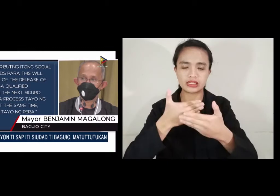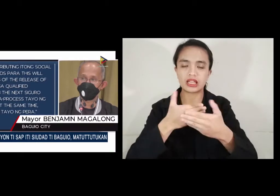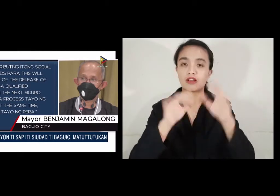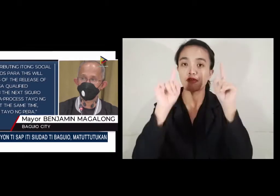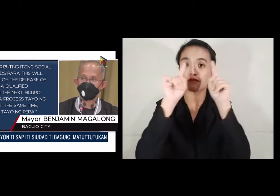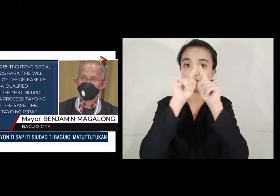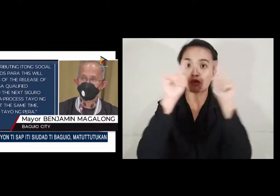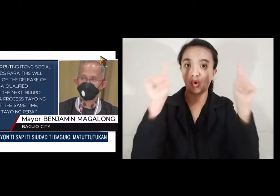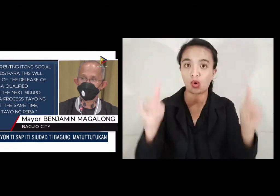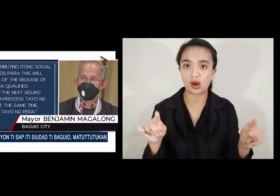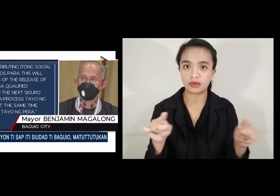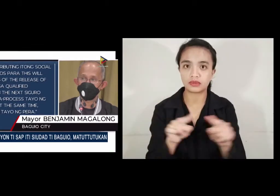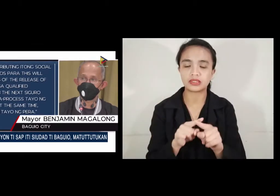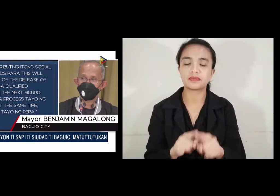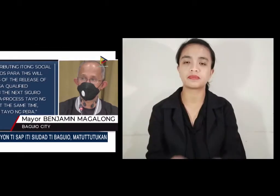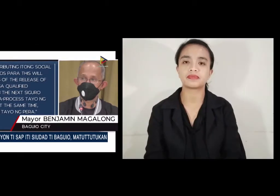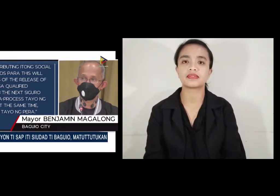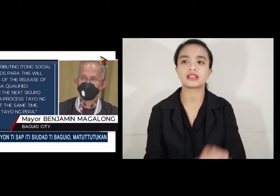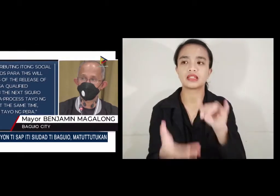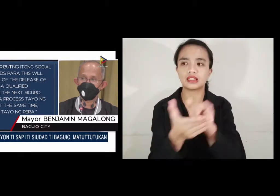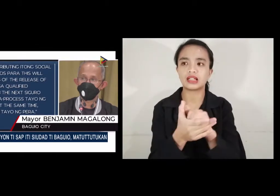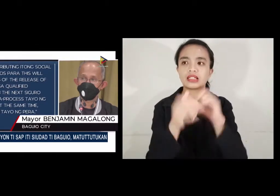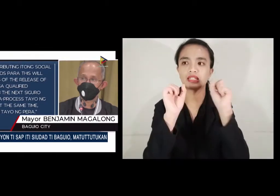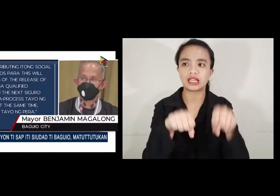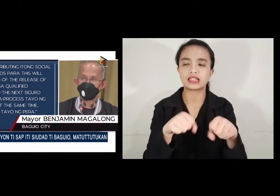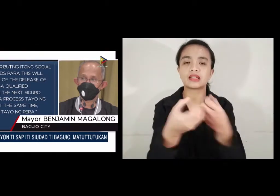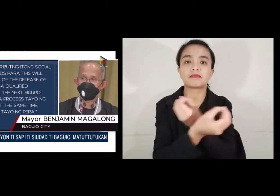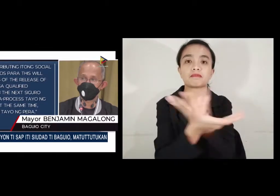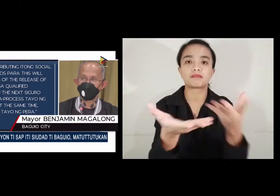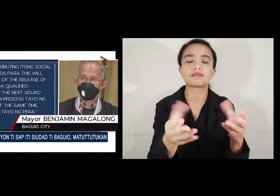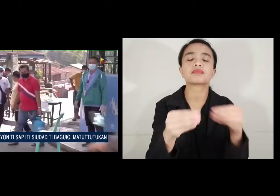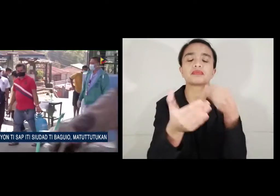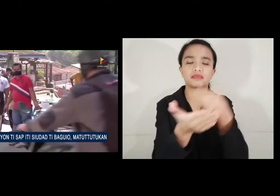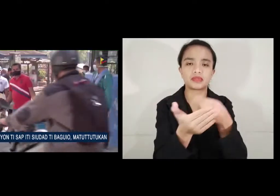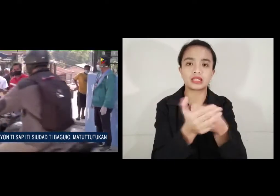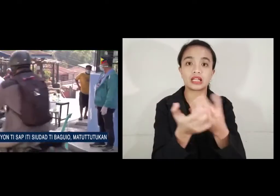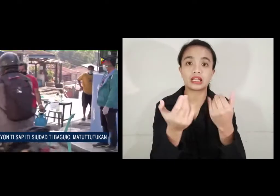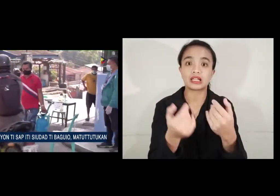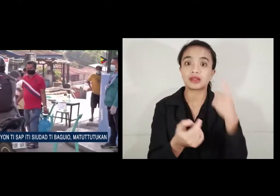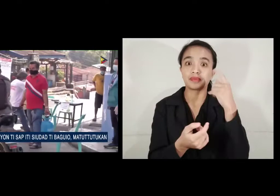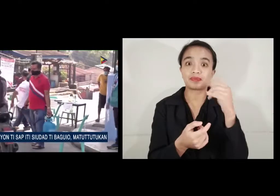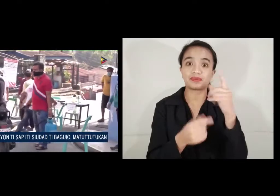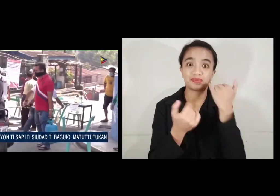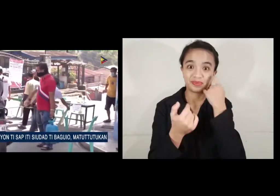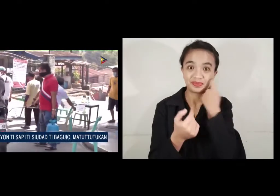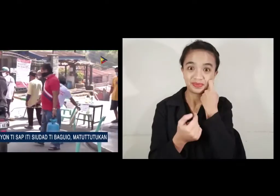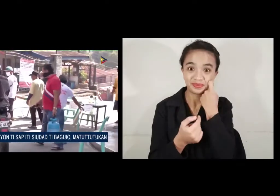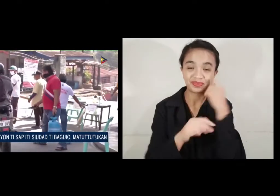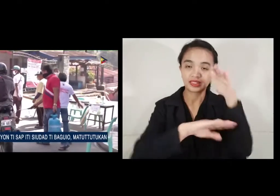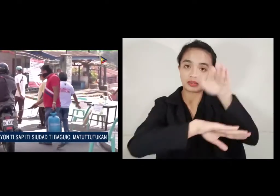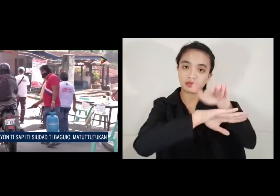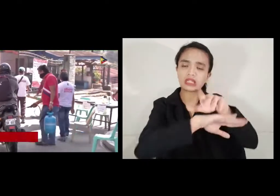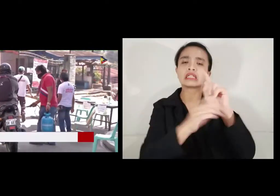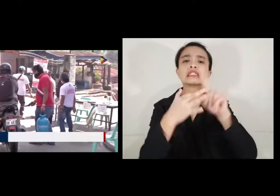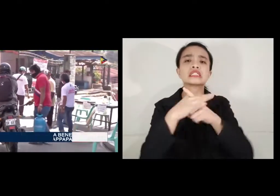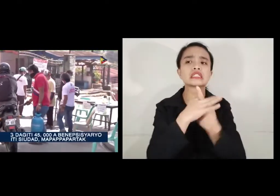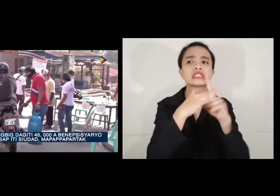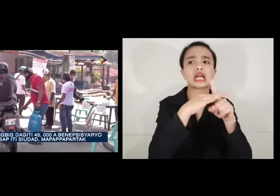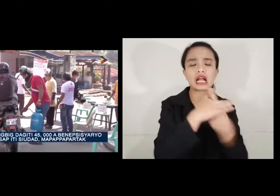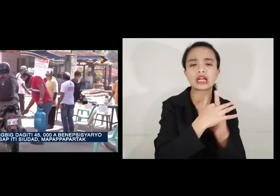ng mga forms and at the same time, nagre-release din tayo ng pera. Ita amalam rinugyanan ti lokal a gobyerno